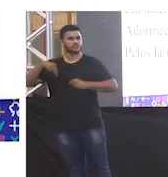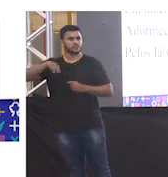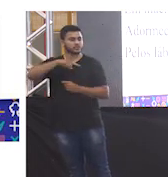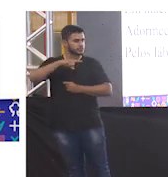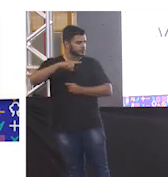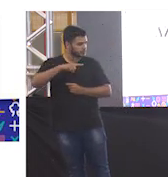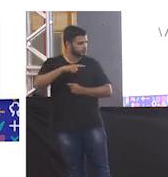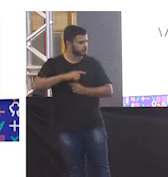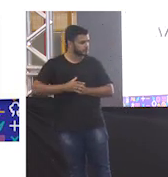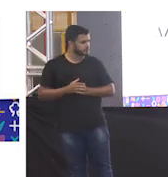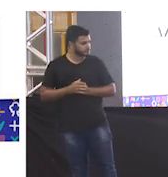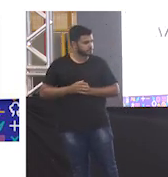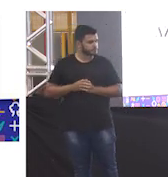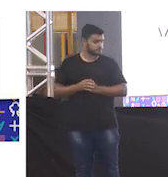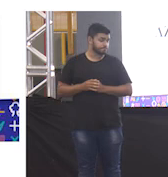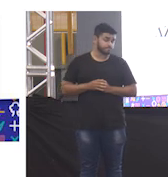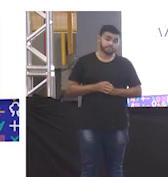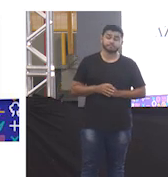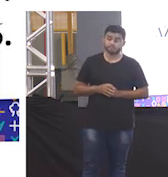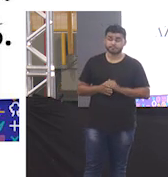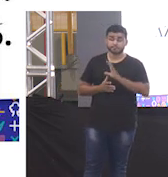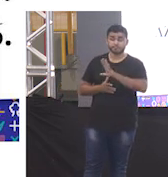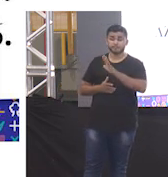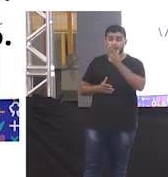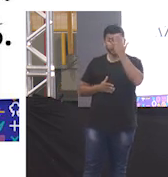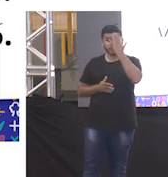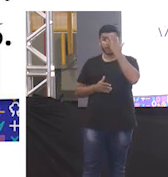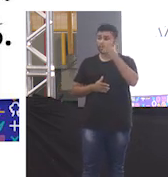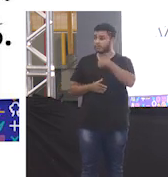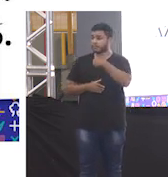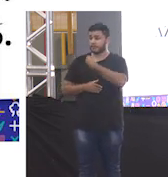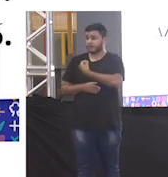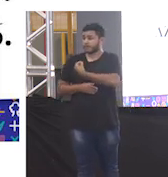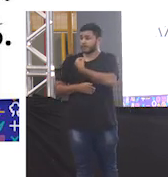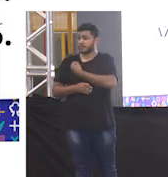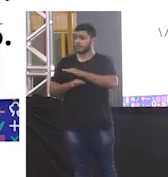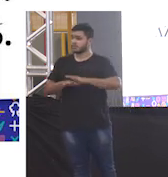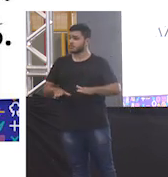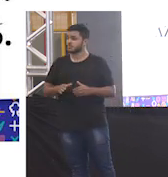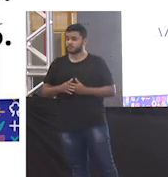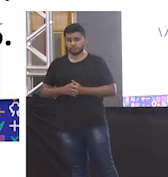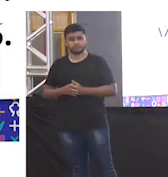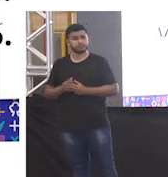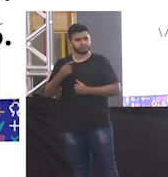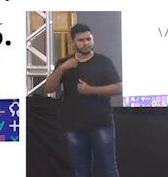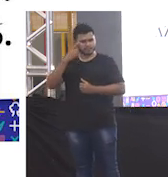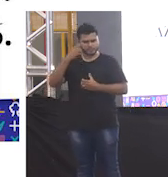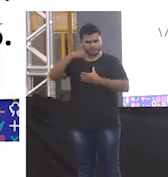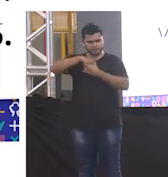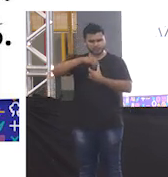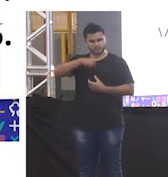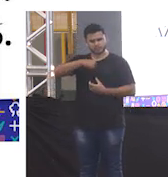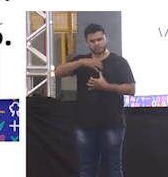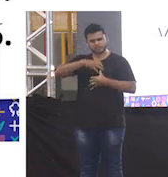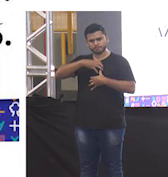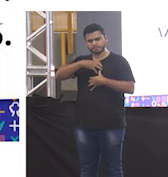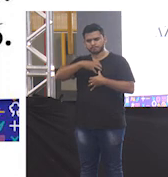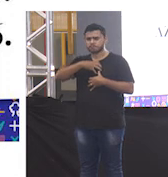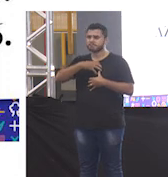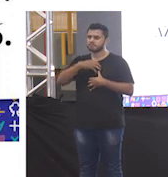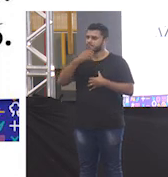tímido eu beijava. Embora é meu destino, em treva densa dentro do peito a